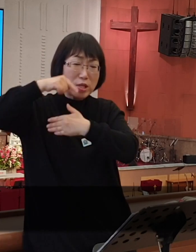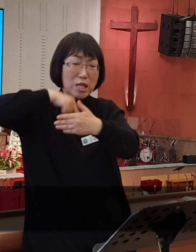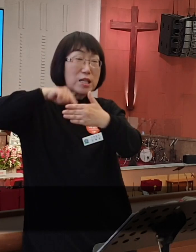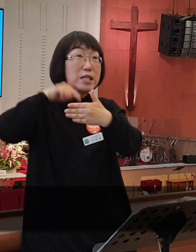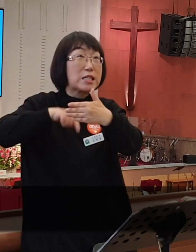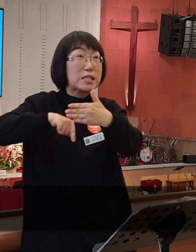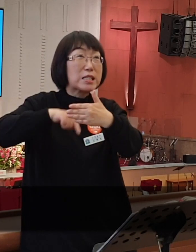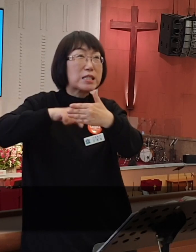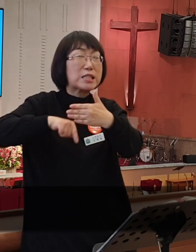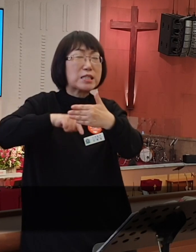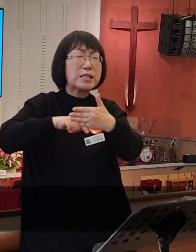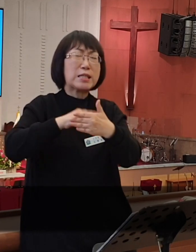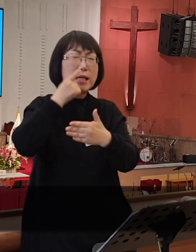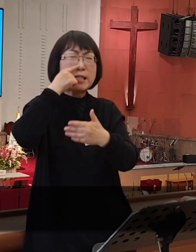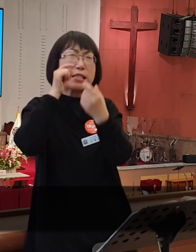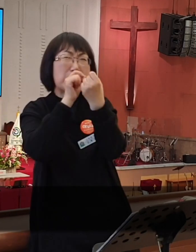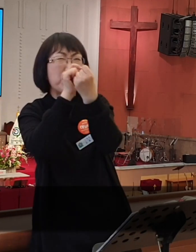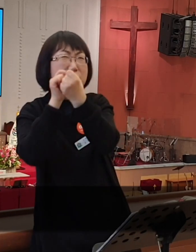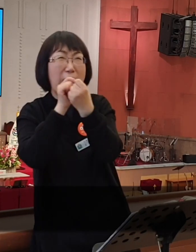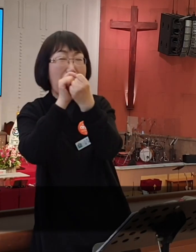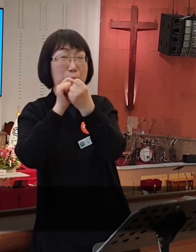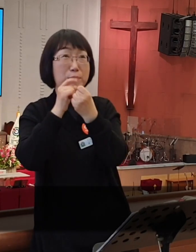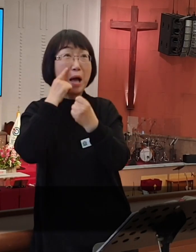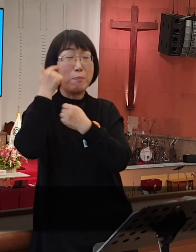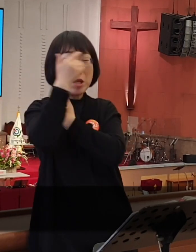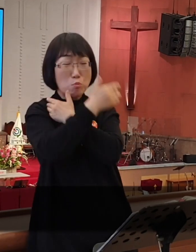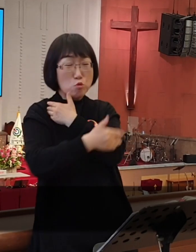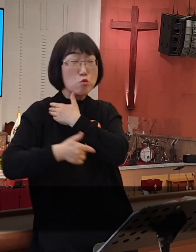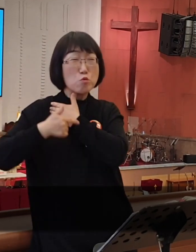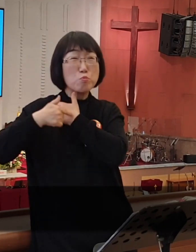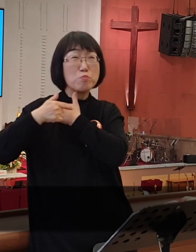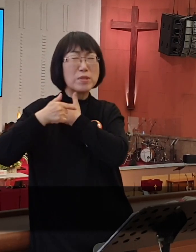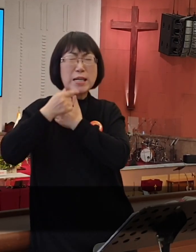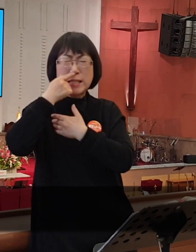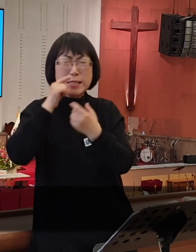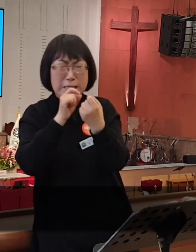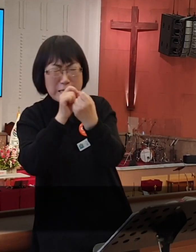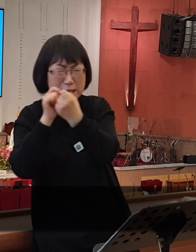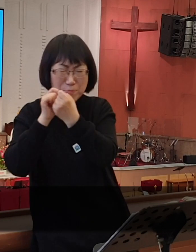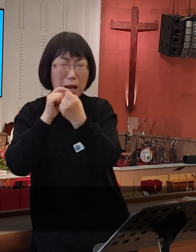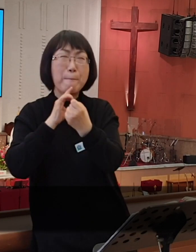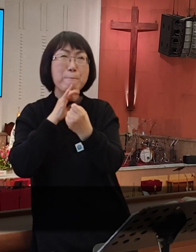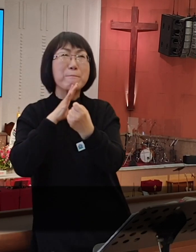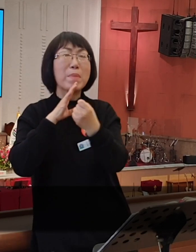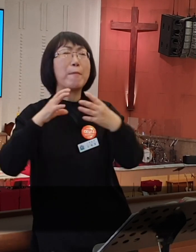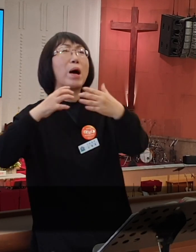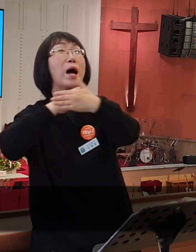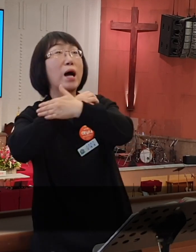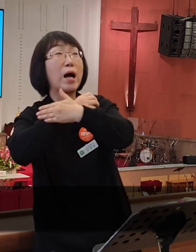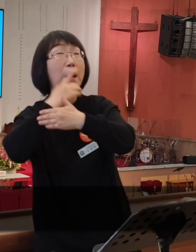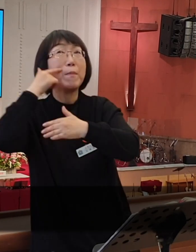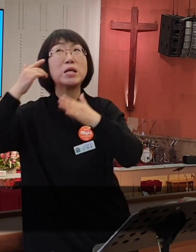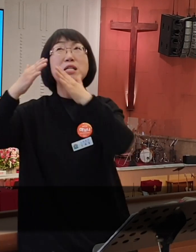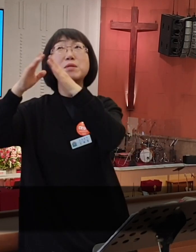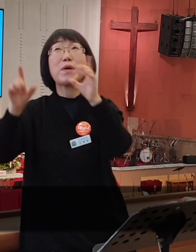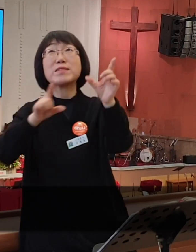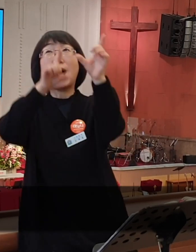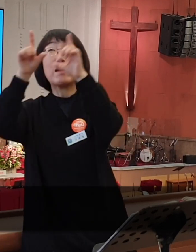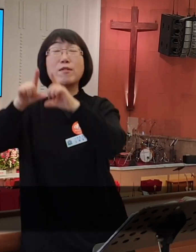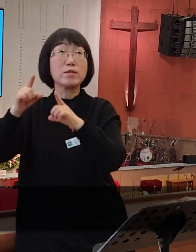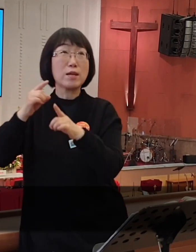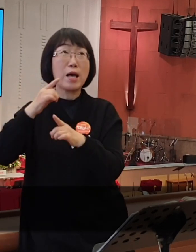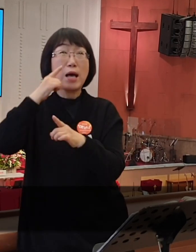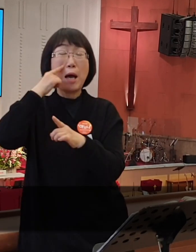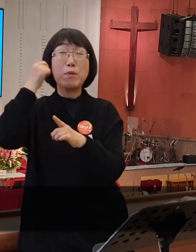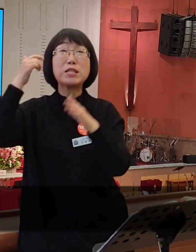의미하는 바는 친밀함입니다. 아버지의 품에 안겨요. 아버지와 친밀한 거예요. 아버지의 집에 삽니다. 그냥 집에